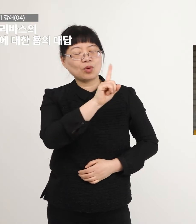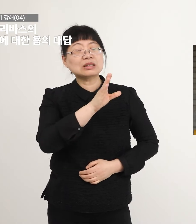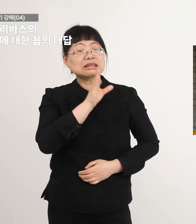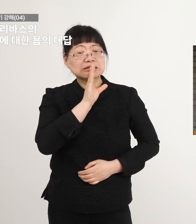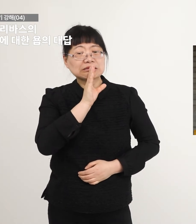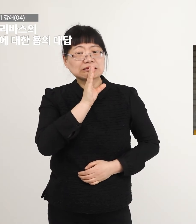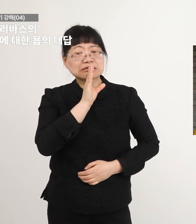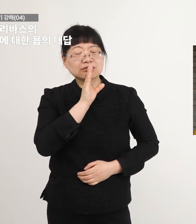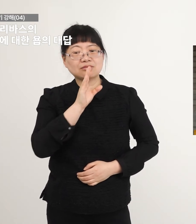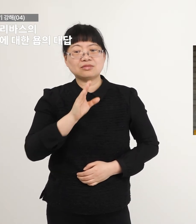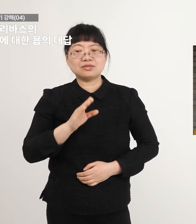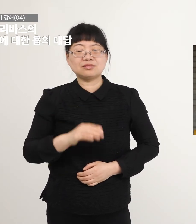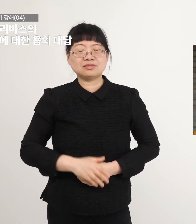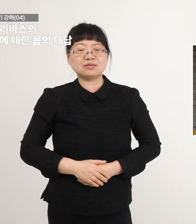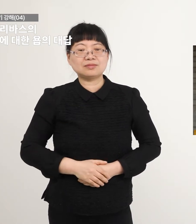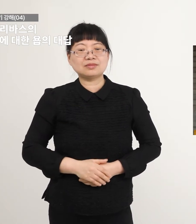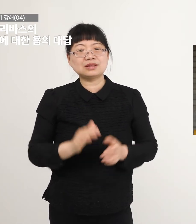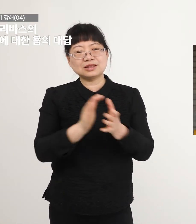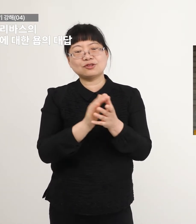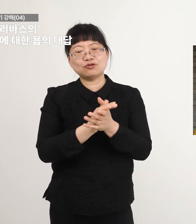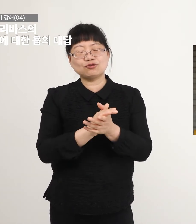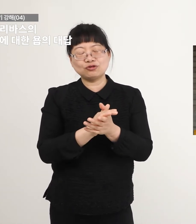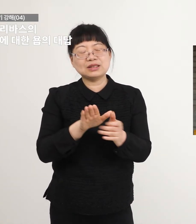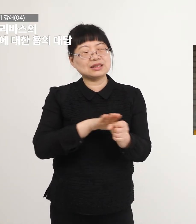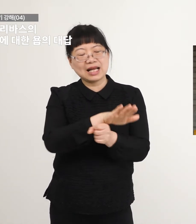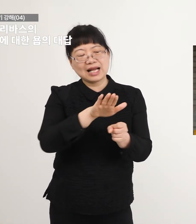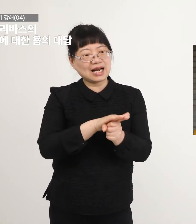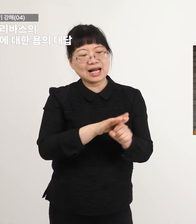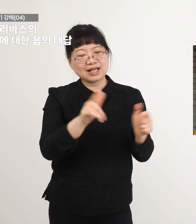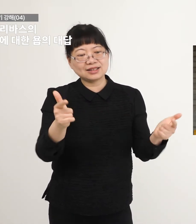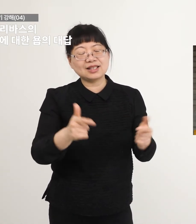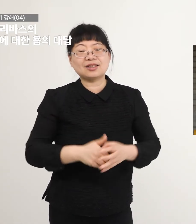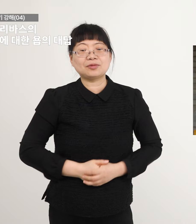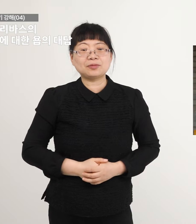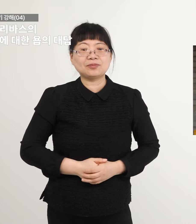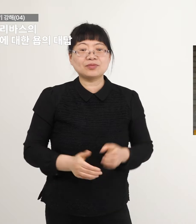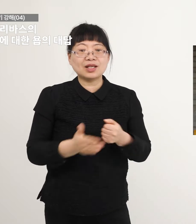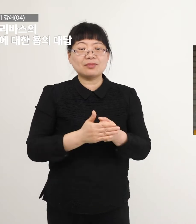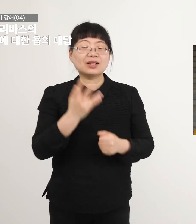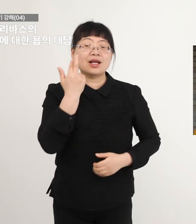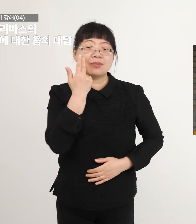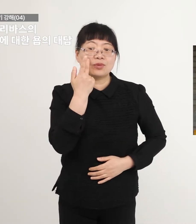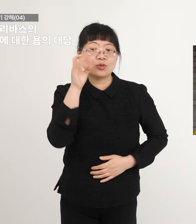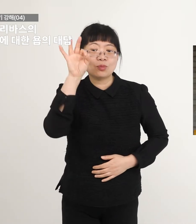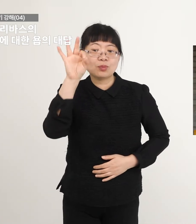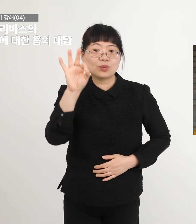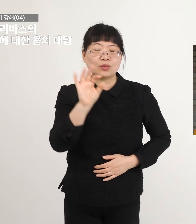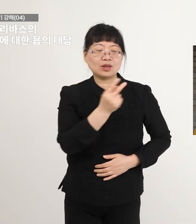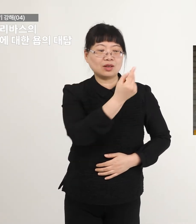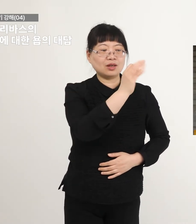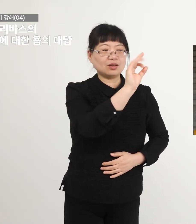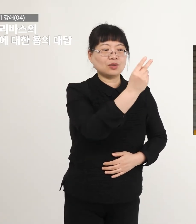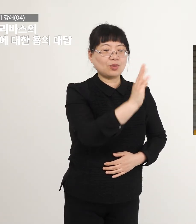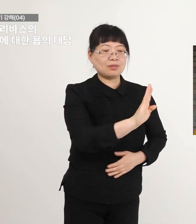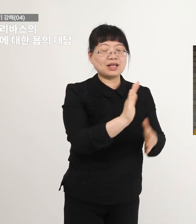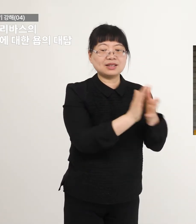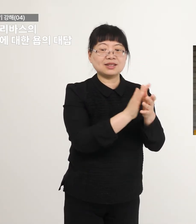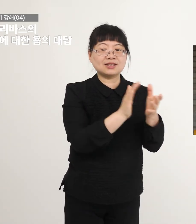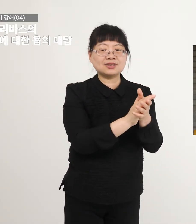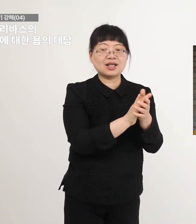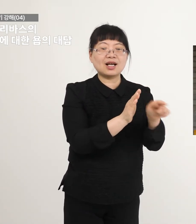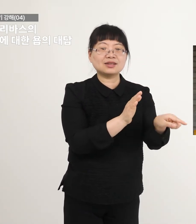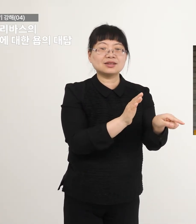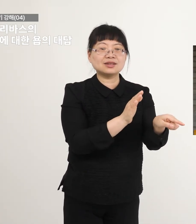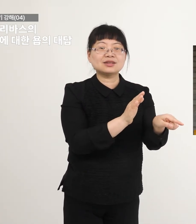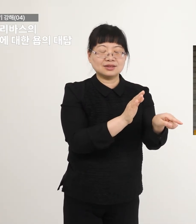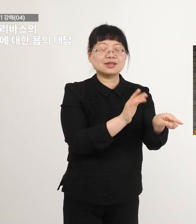참된 우정일 수가 없어요. 근데 이런 친구들이, 그래서 미국에는 욥의 친구들이라는 조가